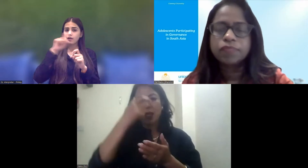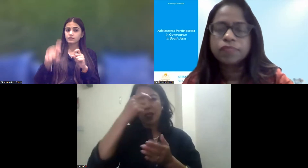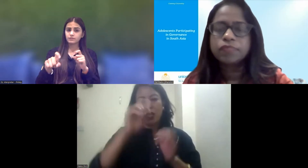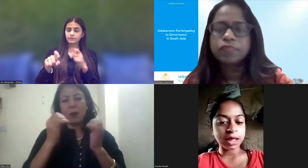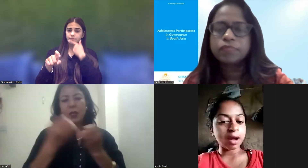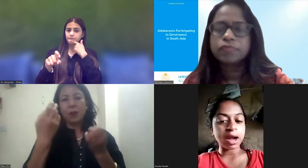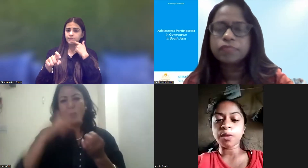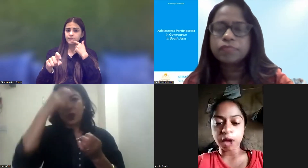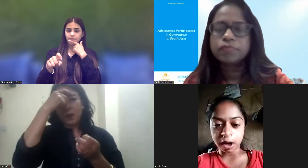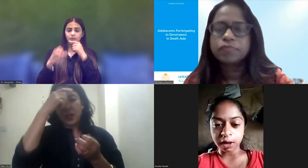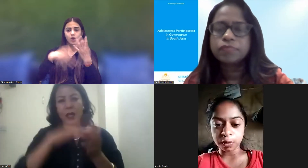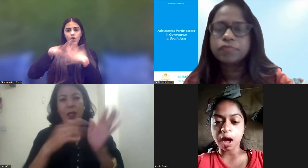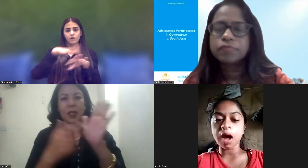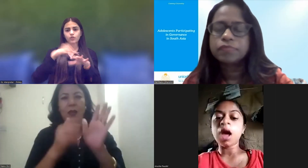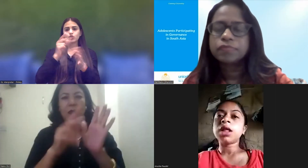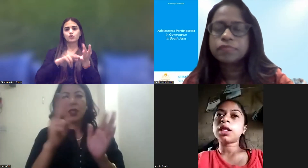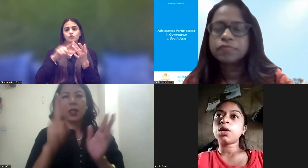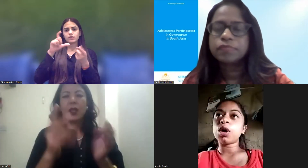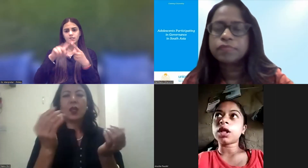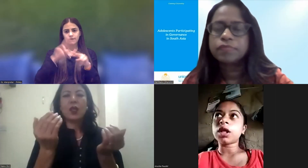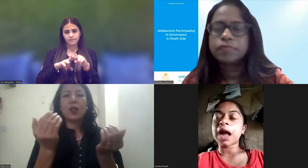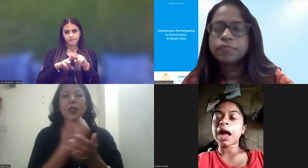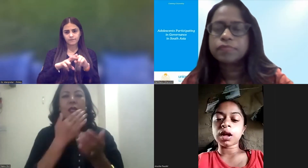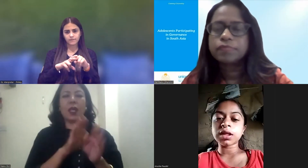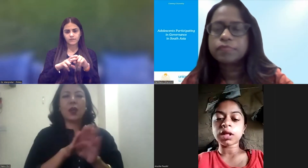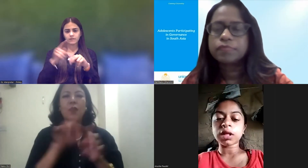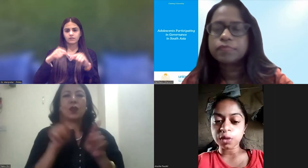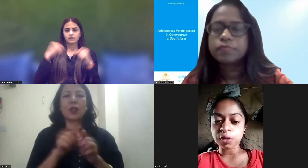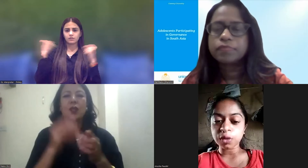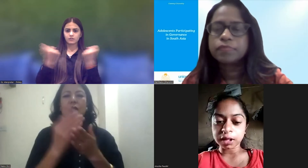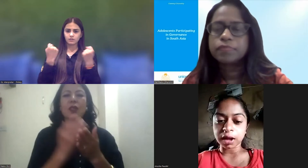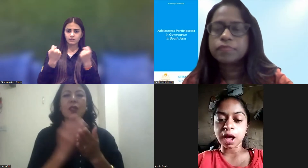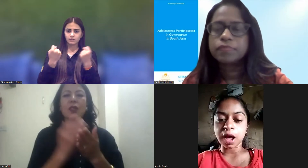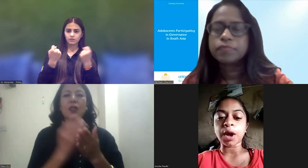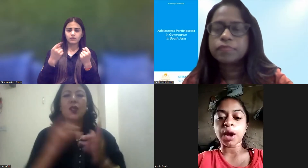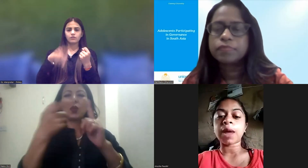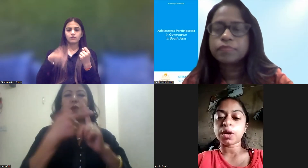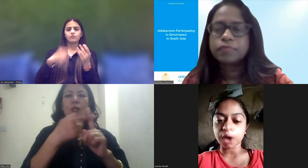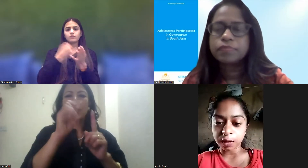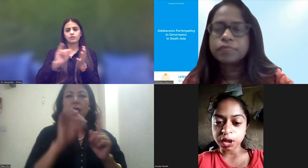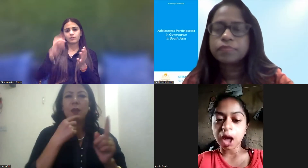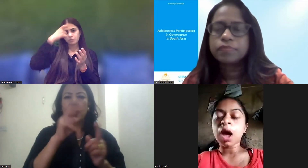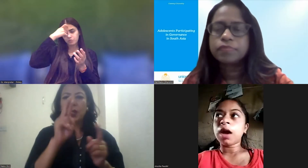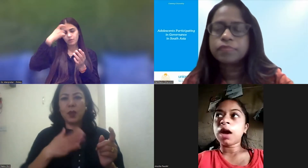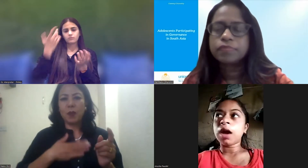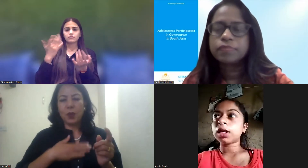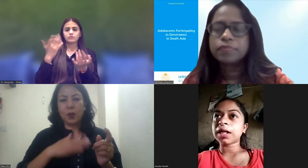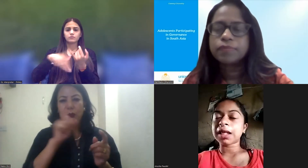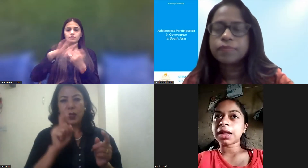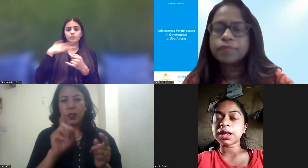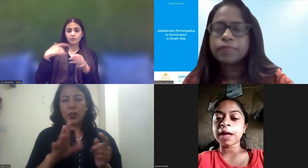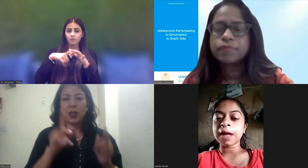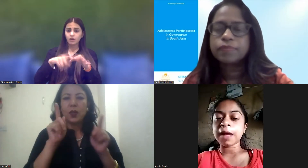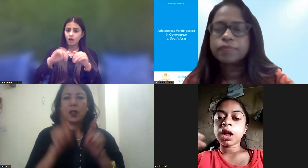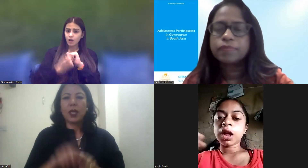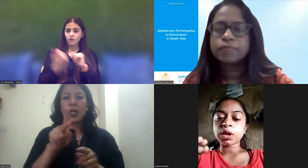भएका समस्याहरूलाई उन्मूलन गरेको छ त्यस्तो संस्थाहरूसँग चाहिँ कसरी जोडिन सकिन्छ भन्ने कुरा मेरो रहेको छ र त्यसको साथसाथै